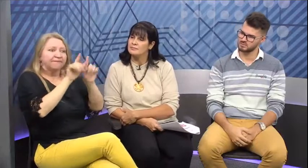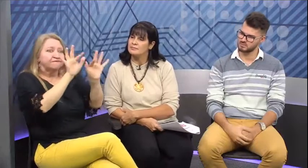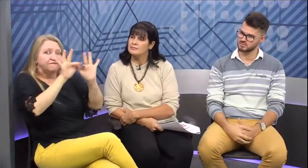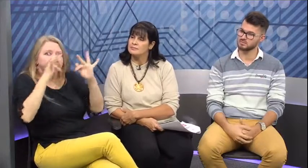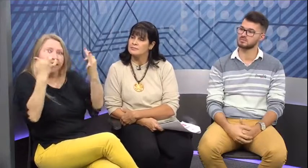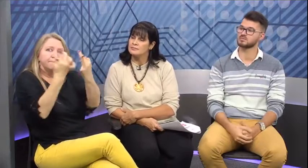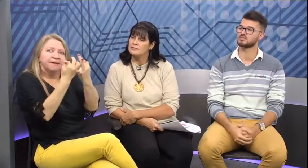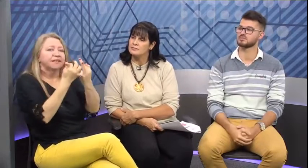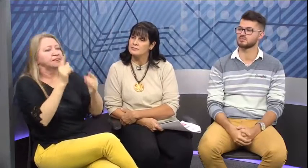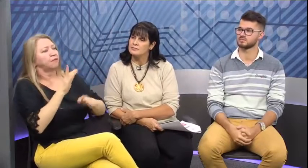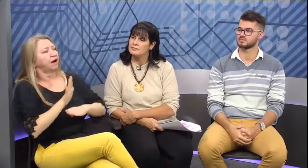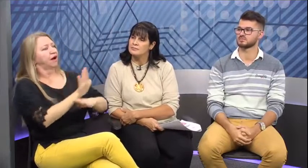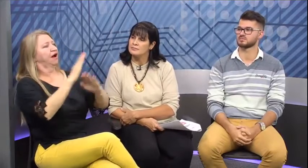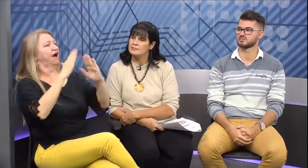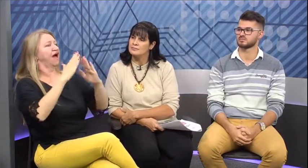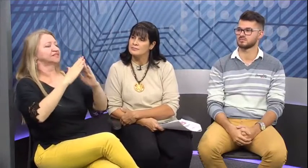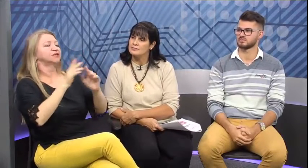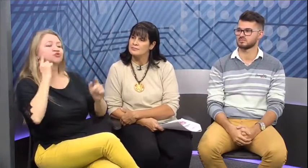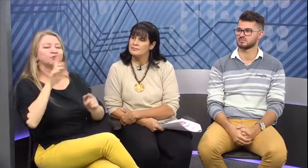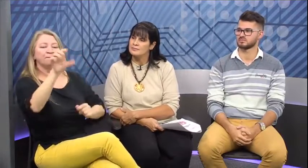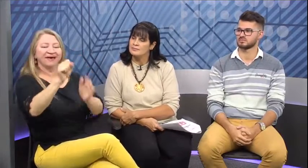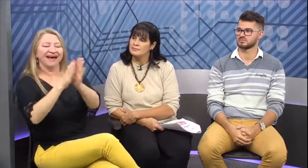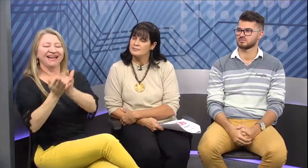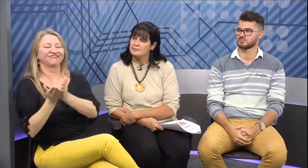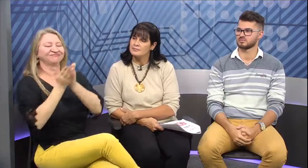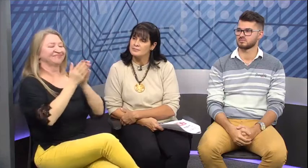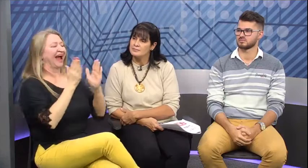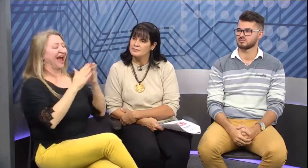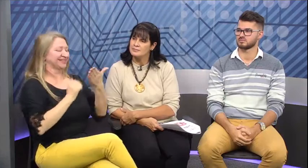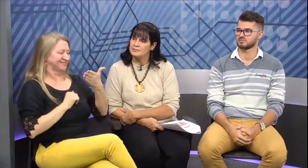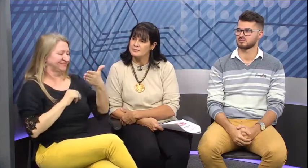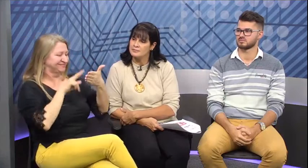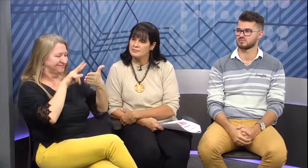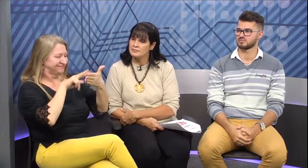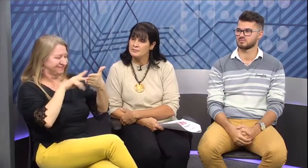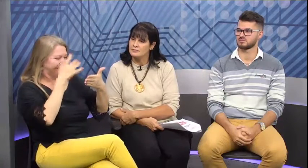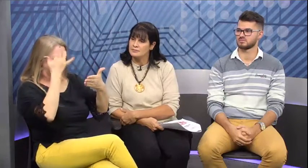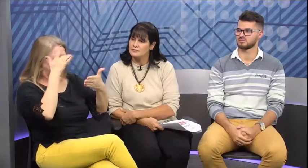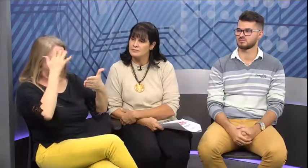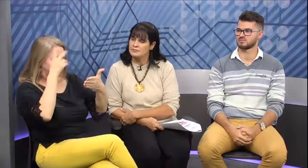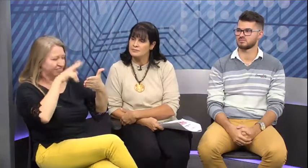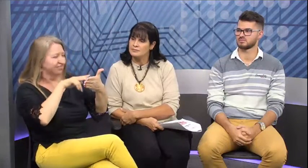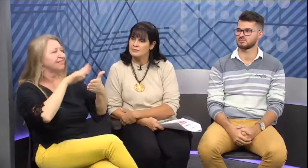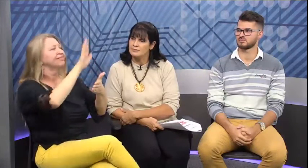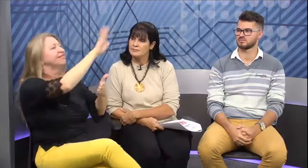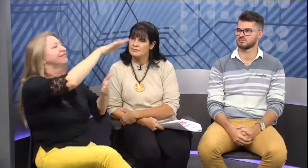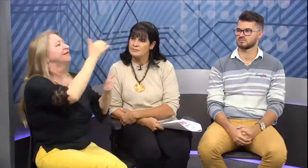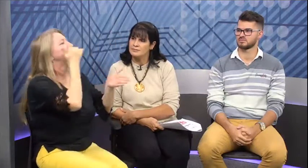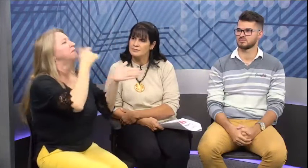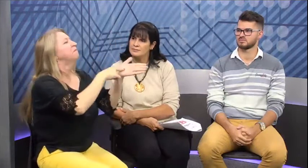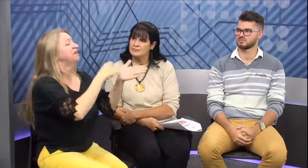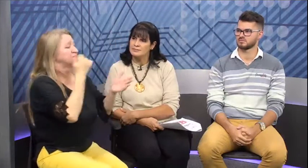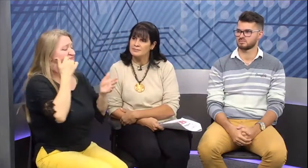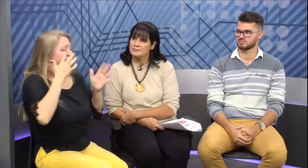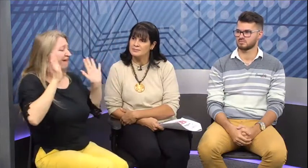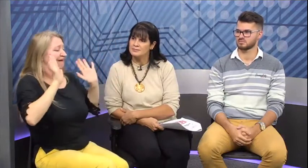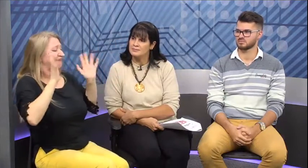vezes é difícil, e a família não ajuda em casa, né? Às vezes o surdo pega o livro em casa e fala, mãe, o que é